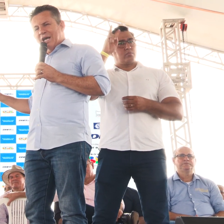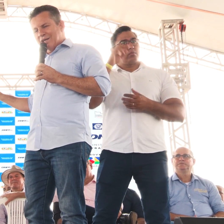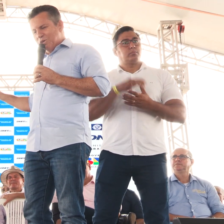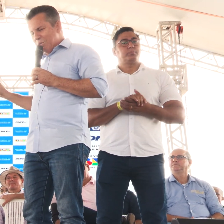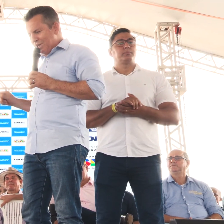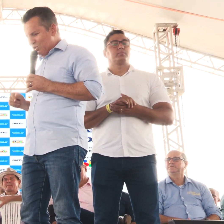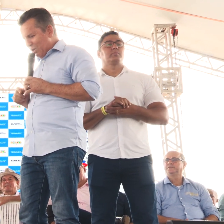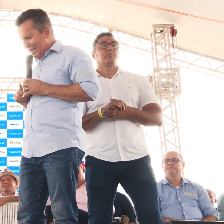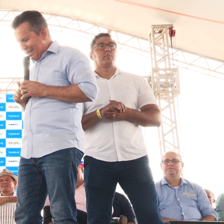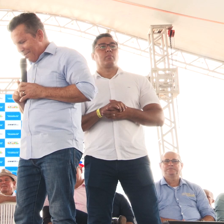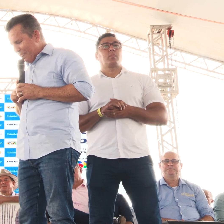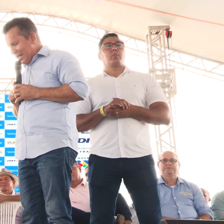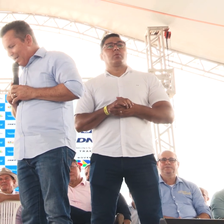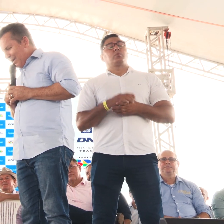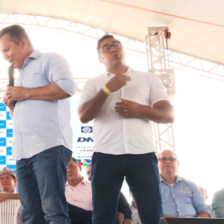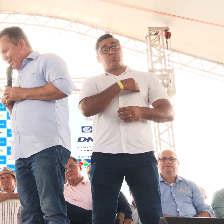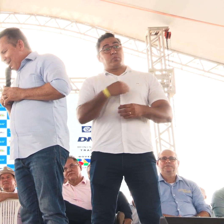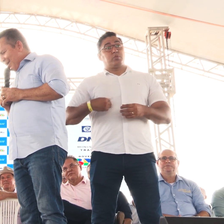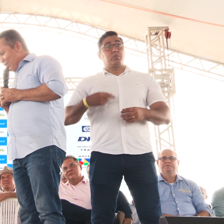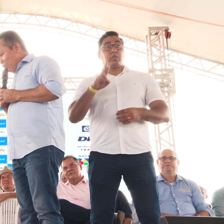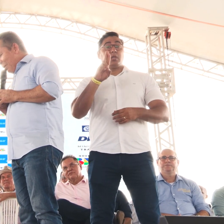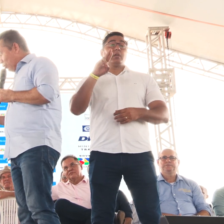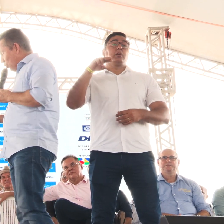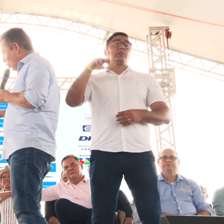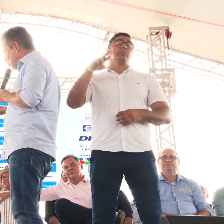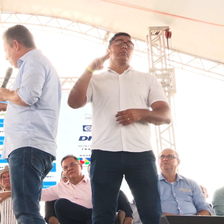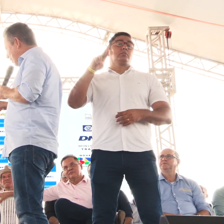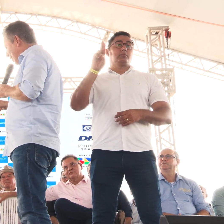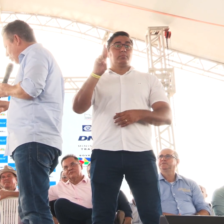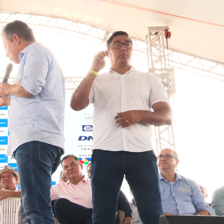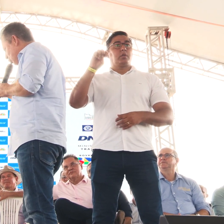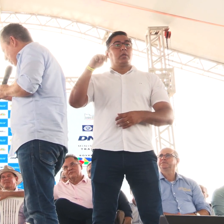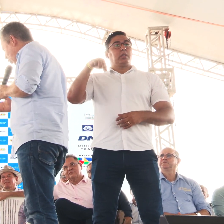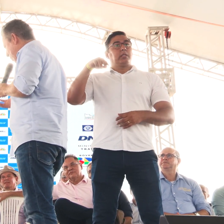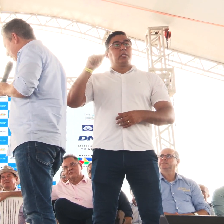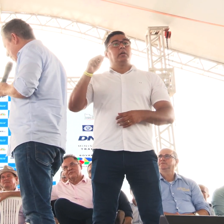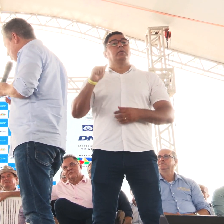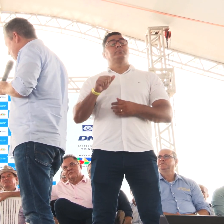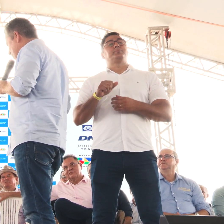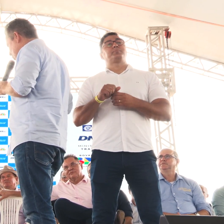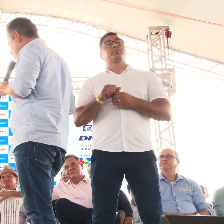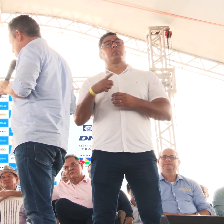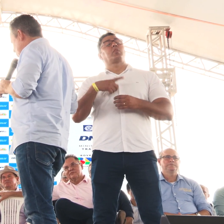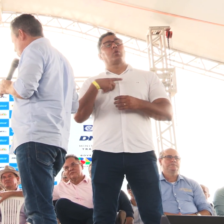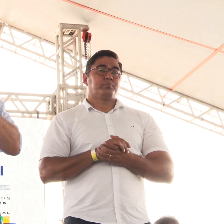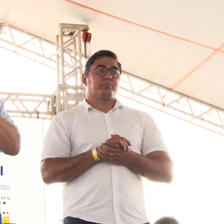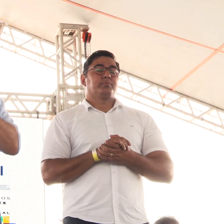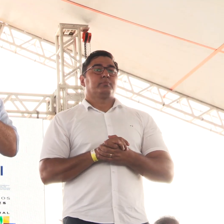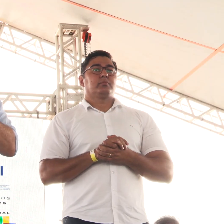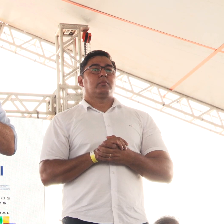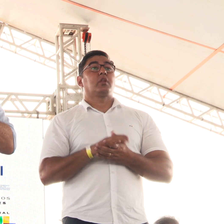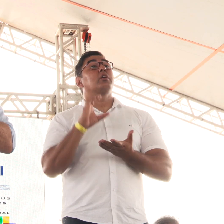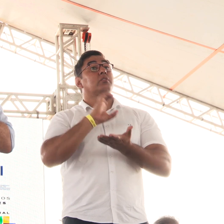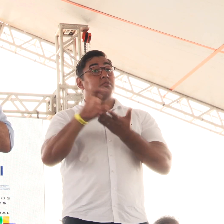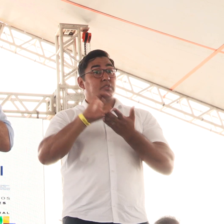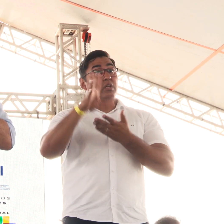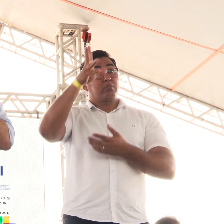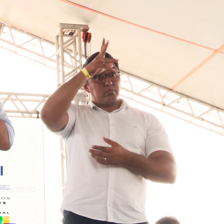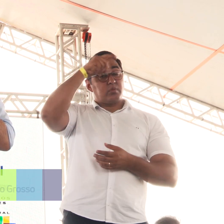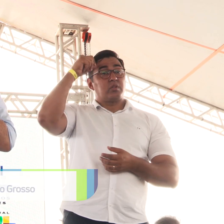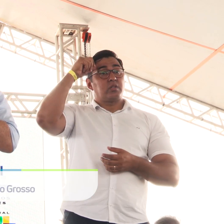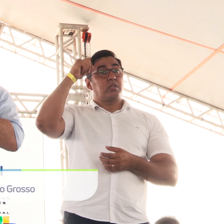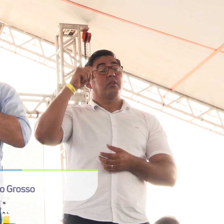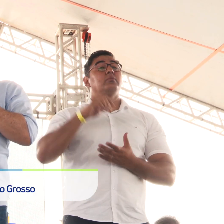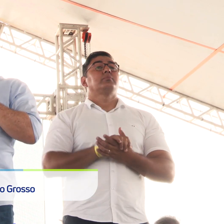do estado já vem fazendo para melhorar a qualidade de vida no Vale do Araguaia. Investir em Mato Grosso